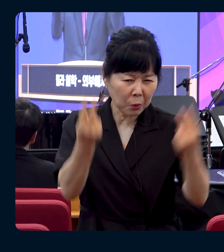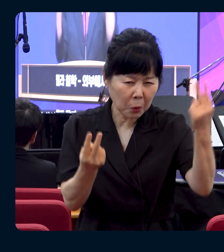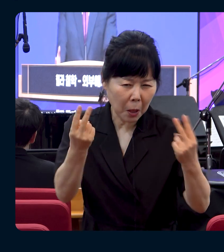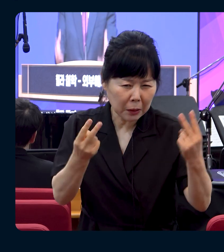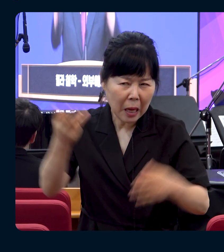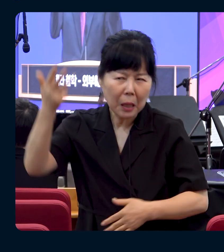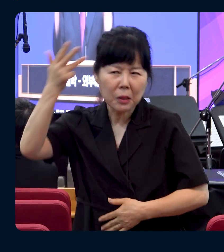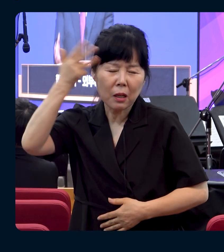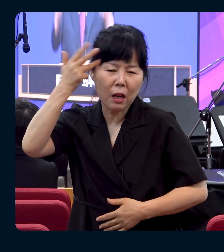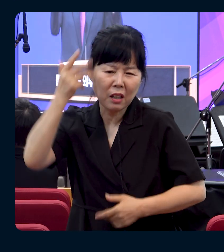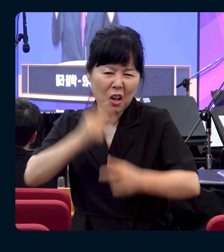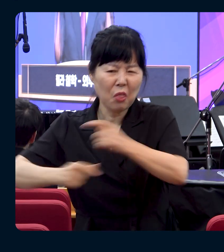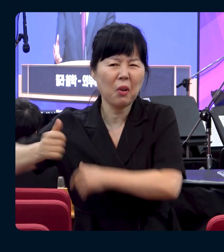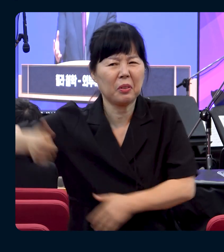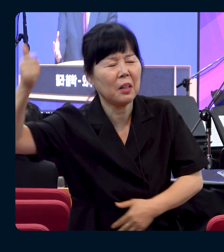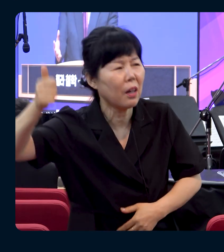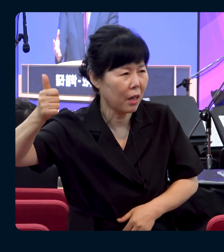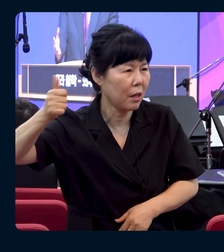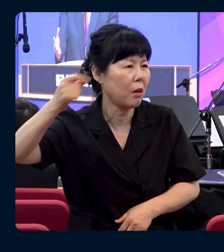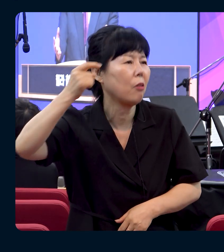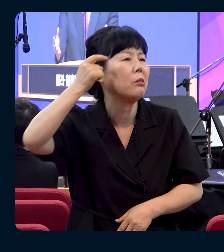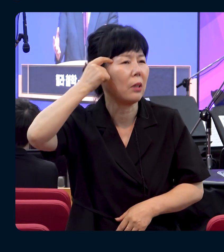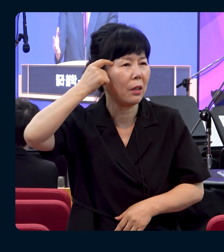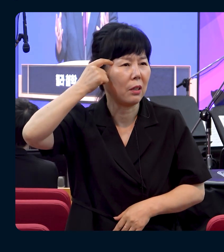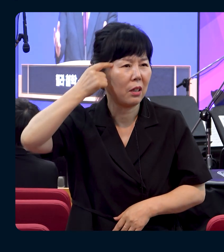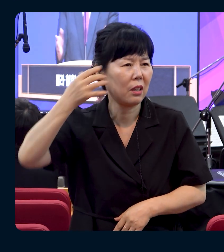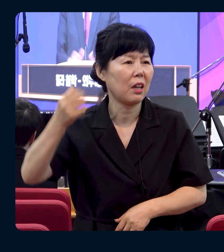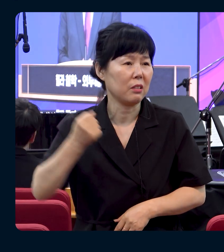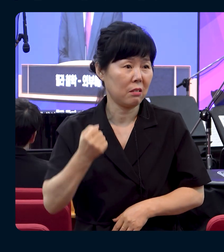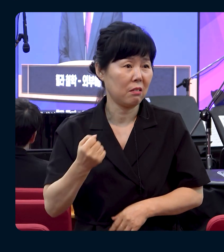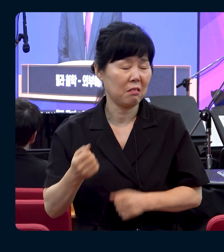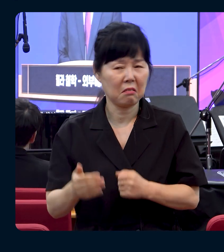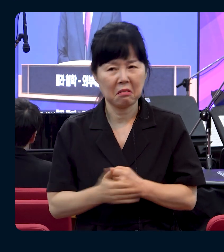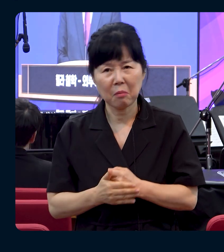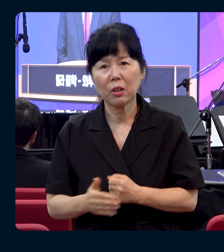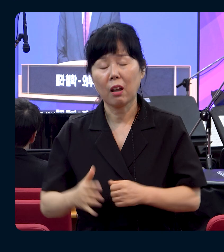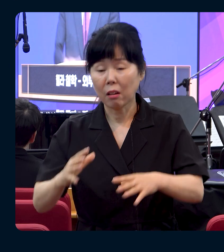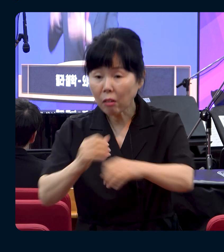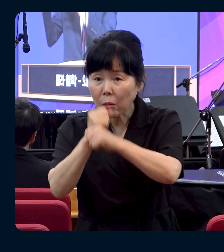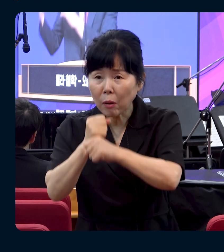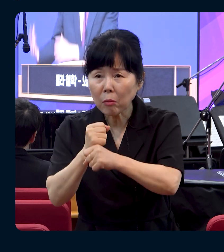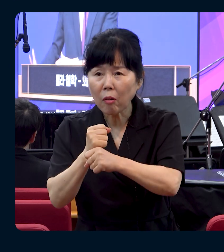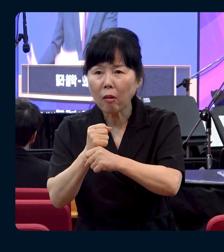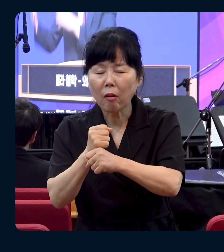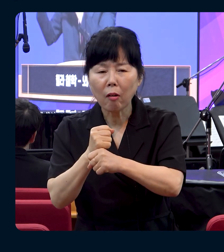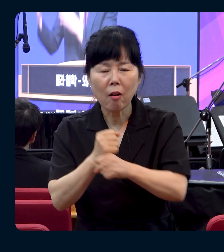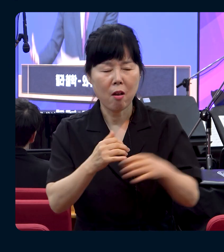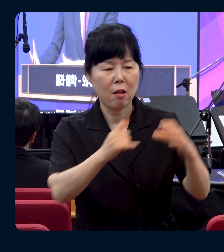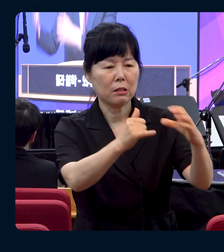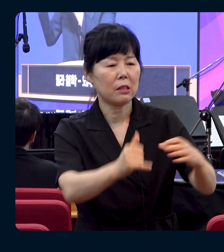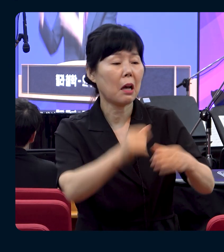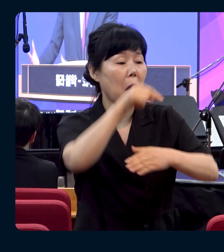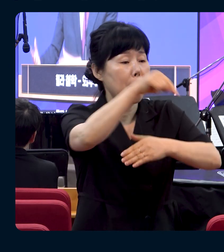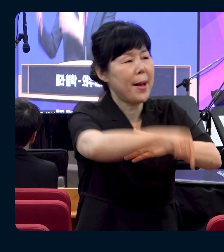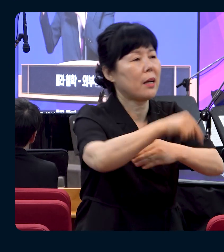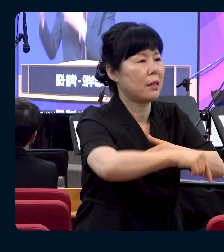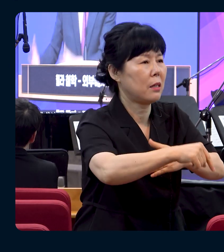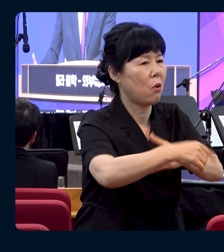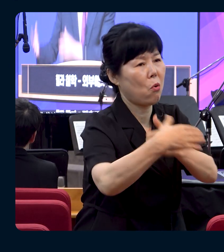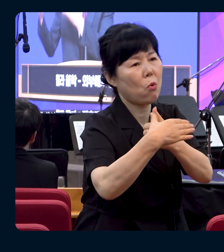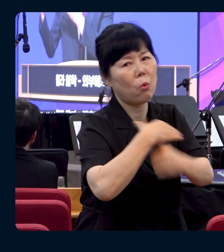그러한 세상 세속 세력이에요. 한마디로 말하면 외부에서 공격하는